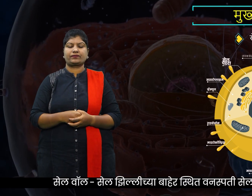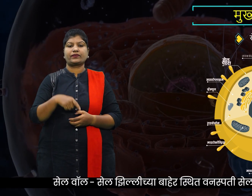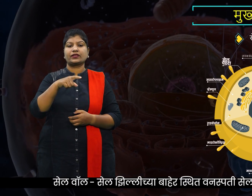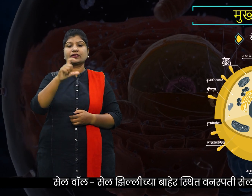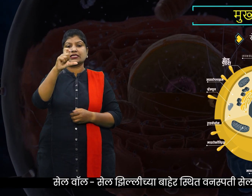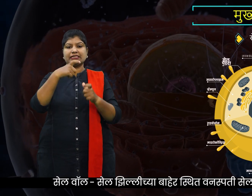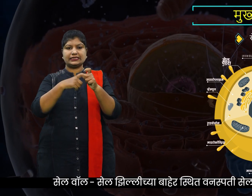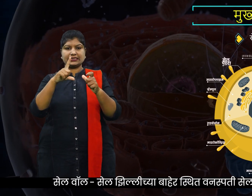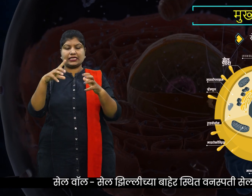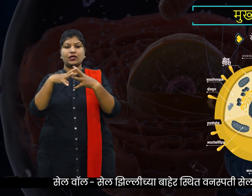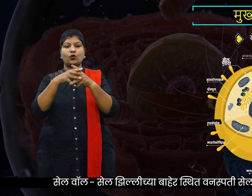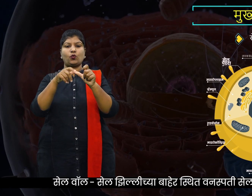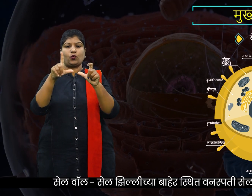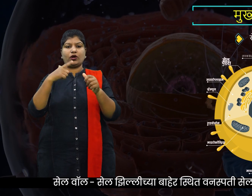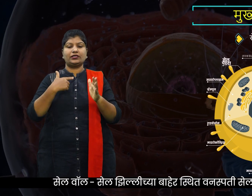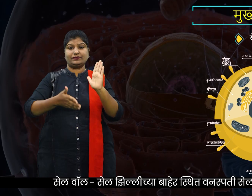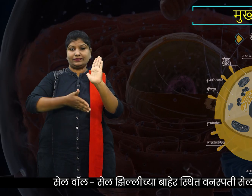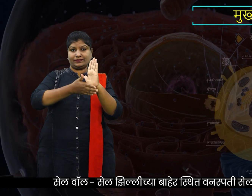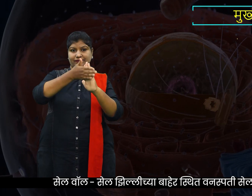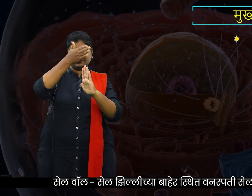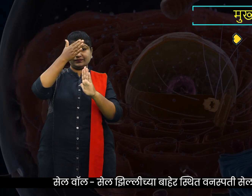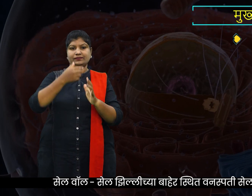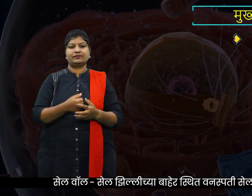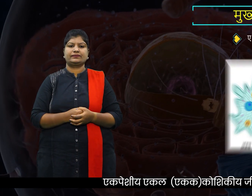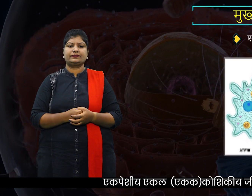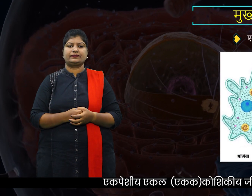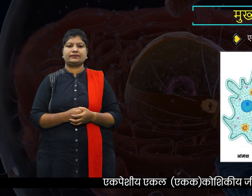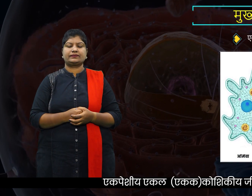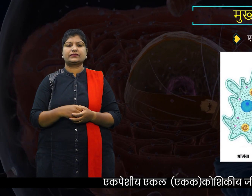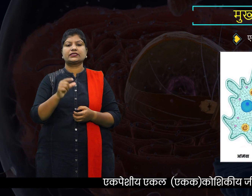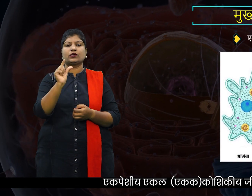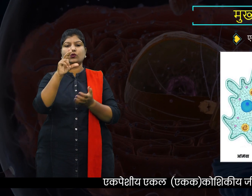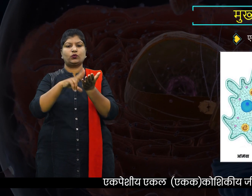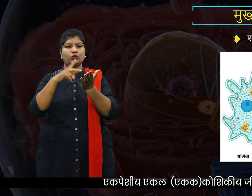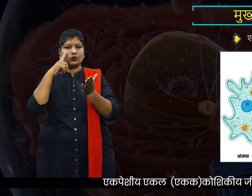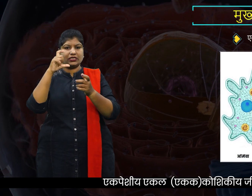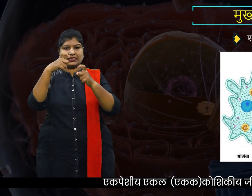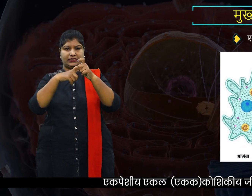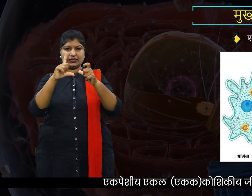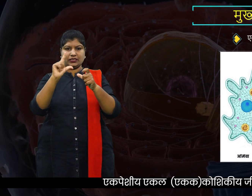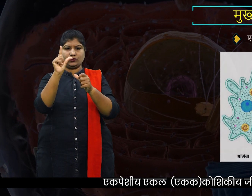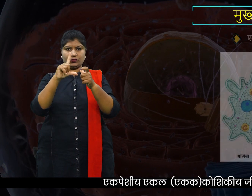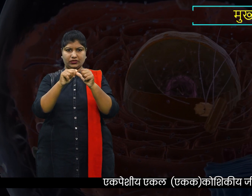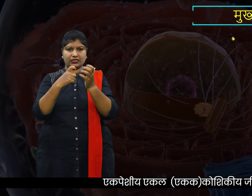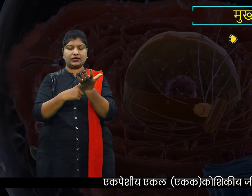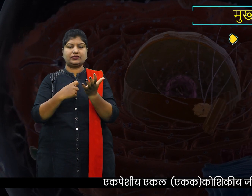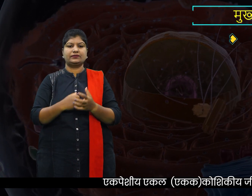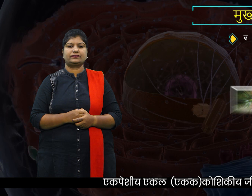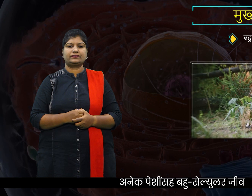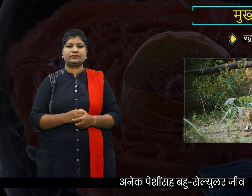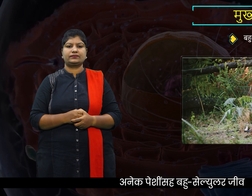सेल वॉल सेल झिल्लीच्या बाहेर स्थित वनस्पती सेलचे बाह्य आवरण, एक पेशीय एकल एकक, एक कोशिकीय